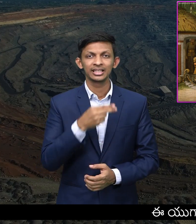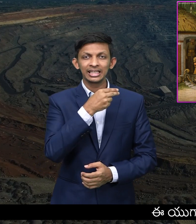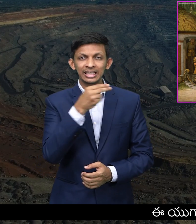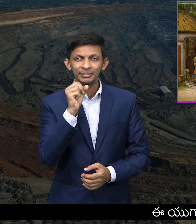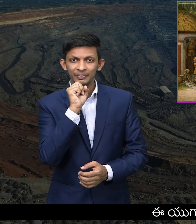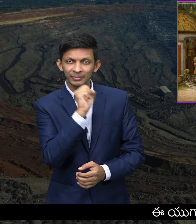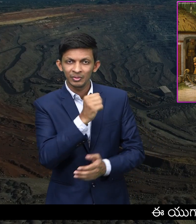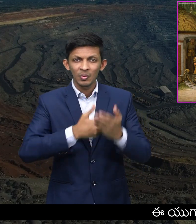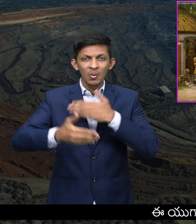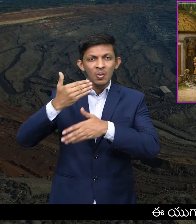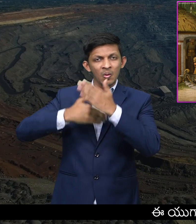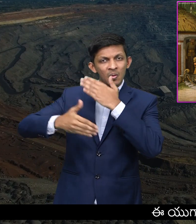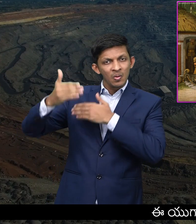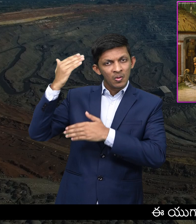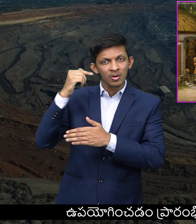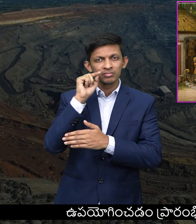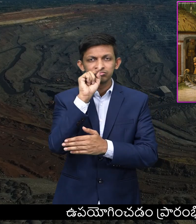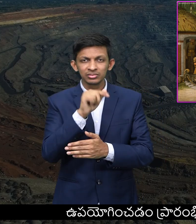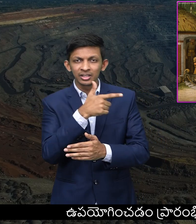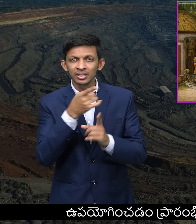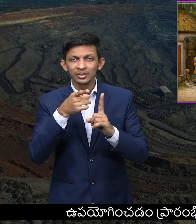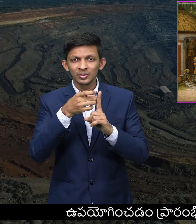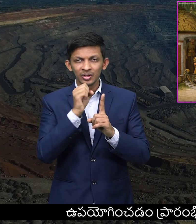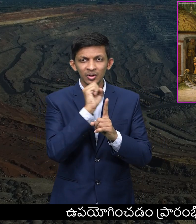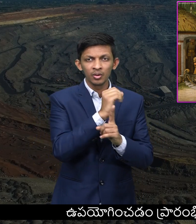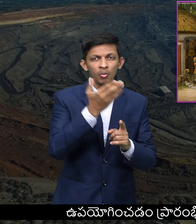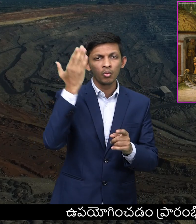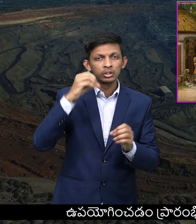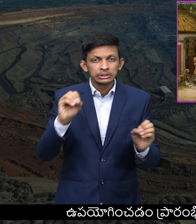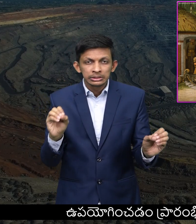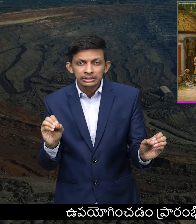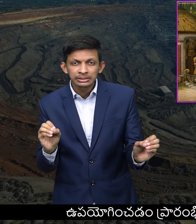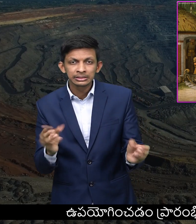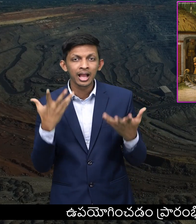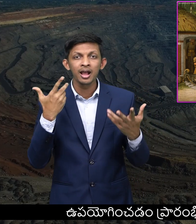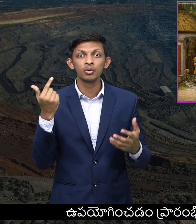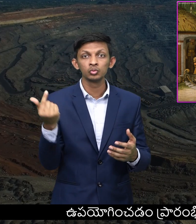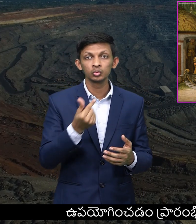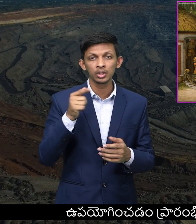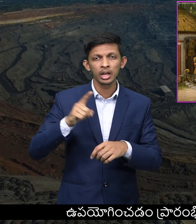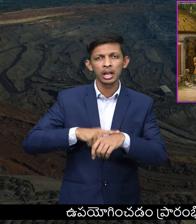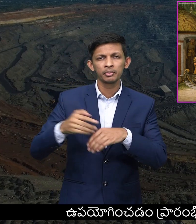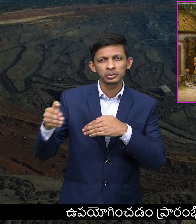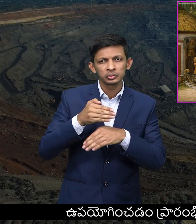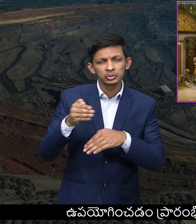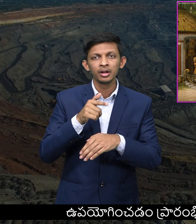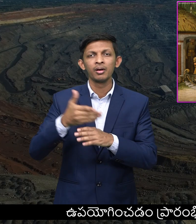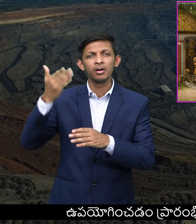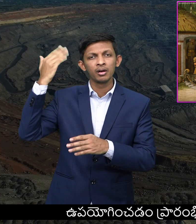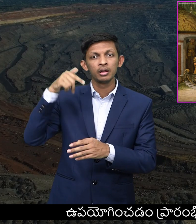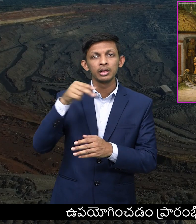ఈ యుగాల పేర్లు యుగంలో ఉపయోగించడం ప్రారంభించిన లోహాలకు సంబంధించినవి.